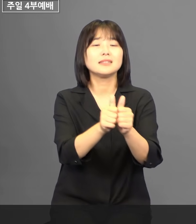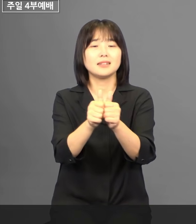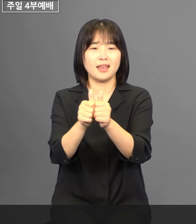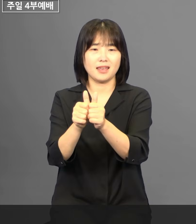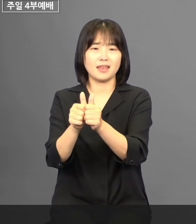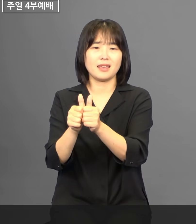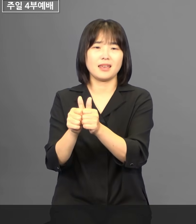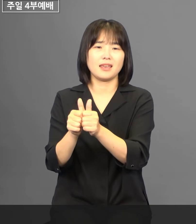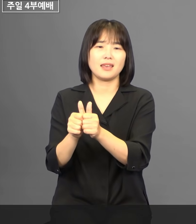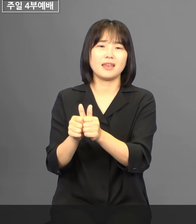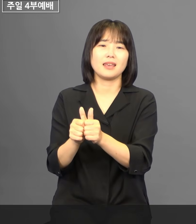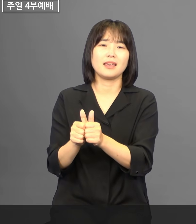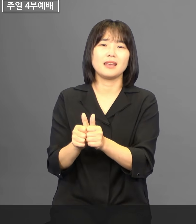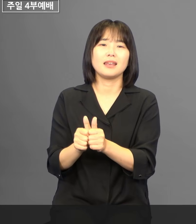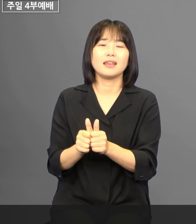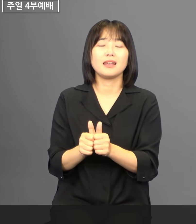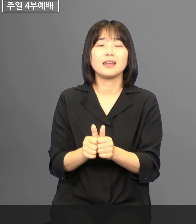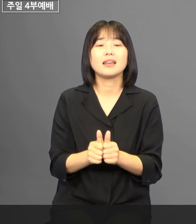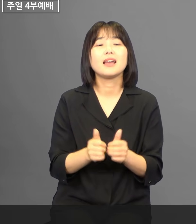동행하시네